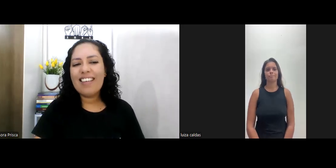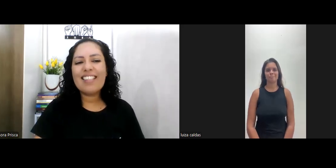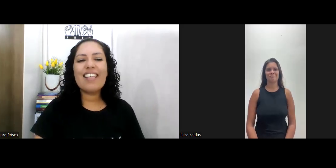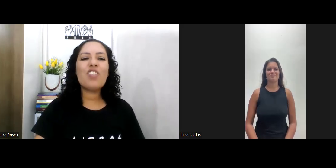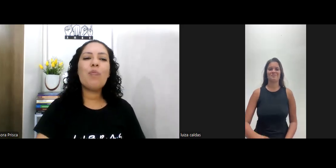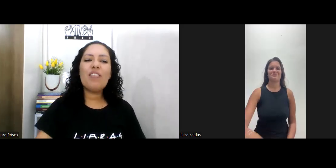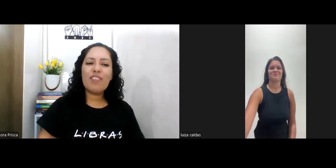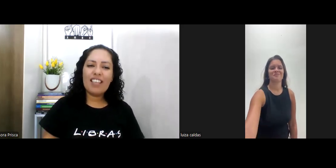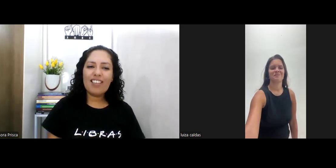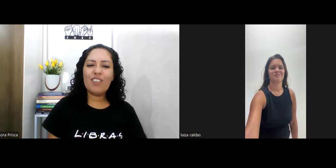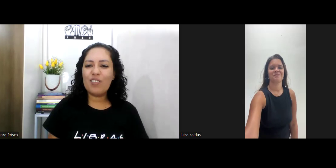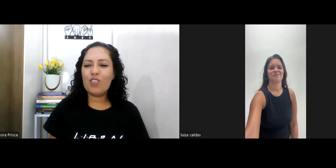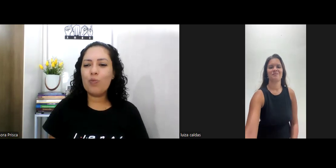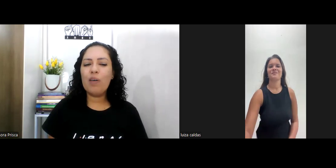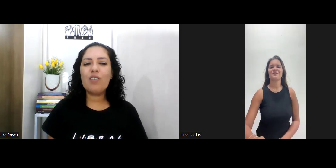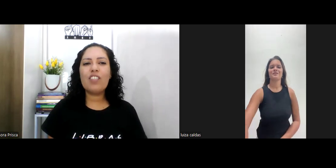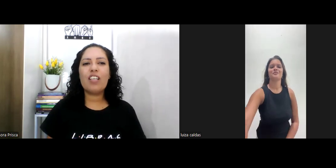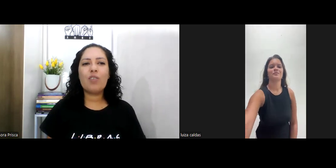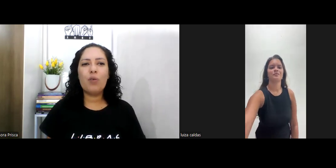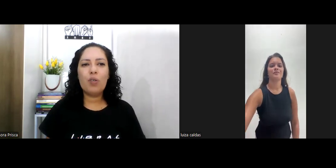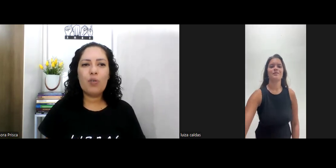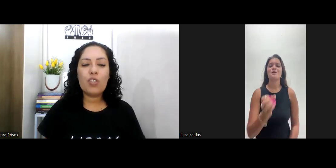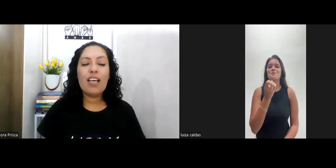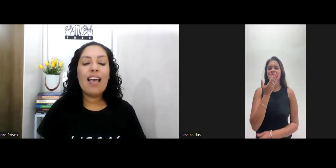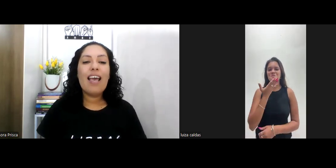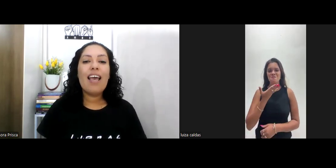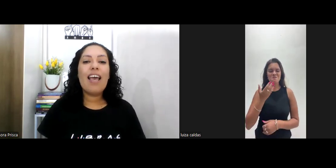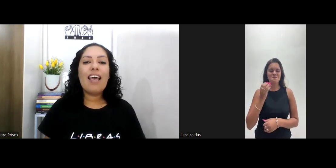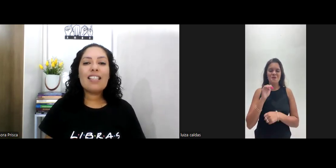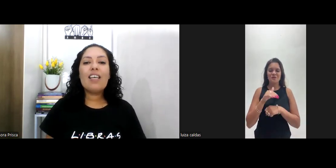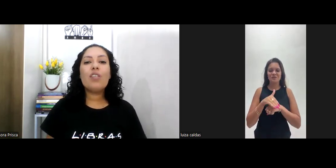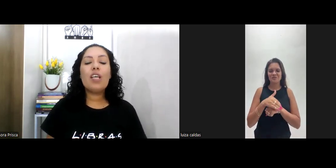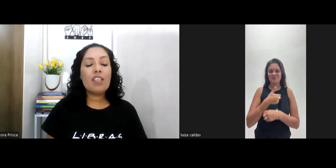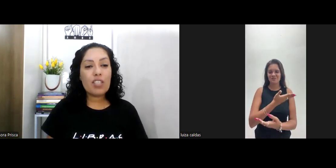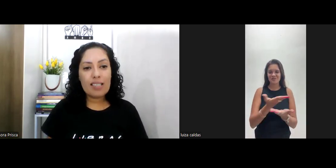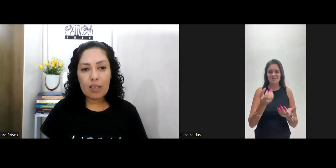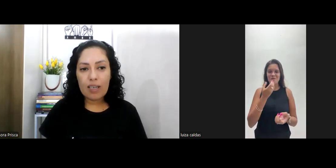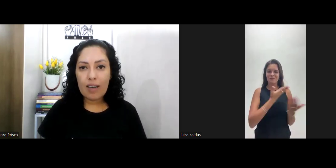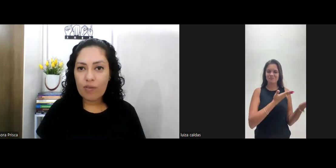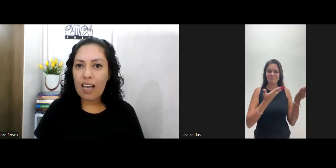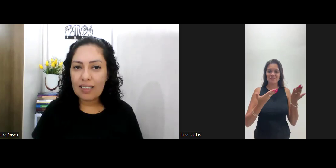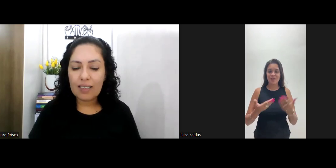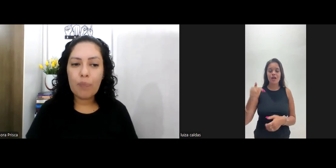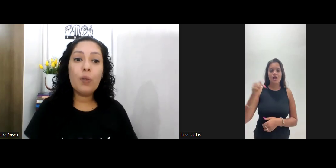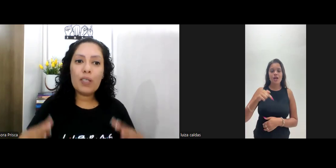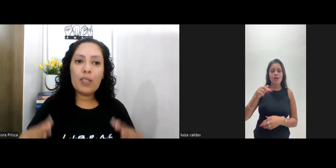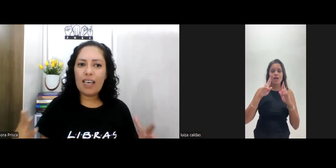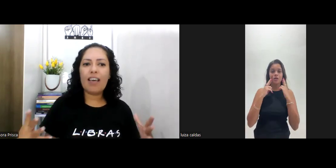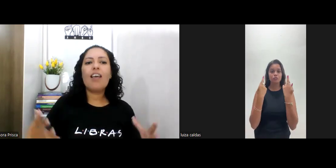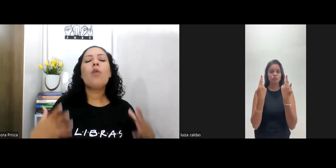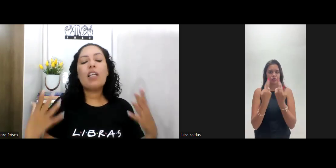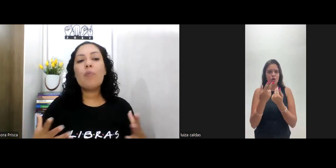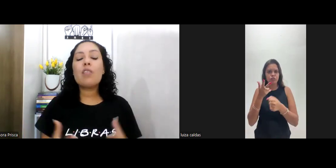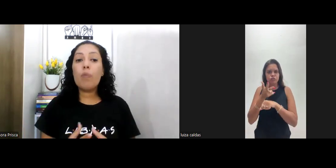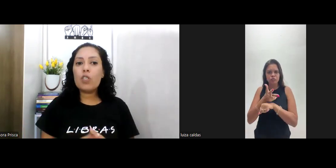Muito bem, sejam bem-vindos. Boa noite a todos. Essa reunião ela está sendo gravada. Por